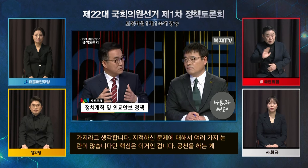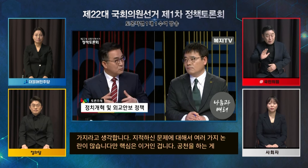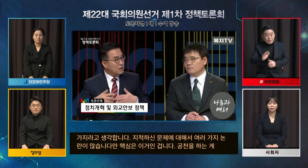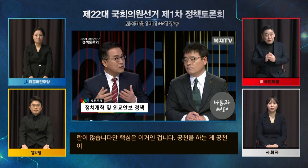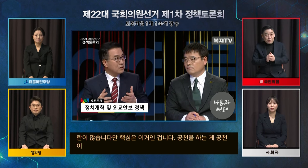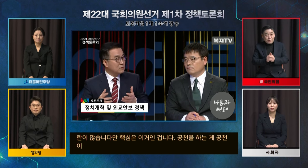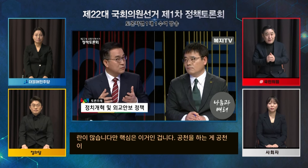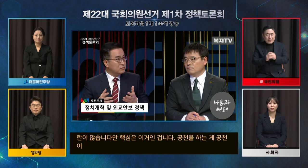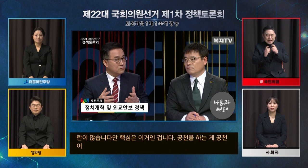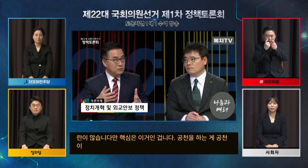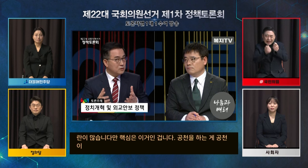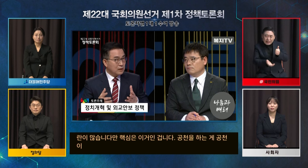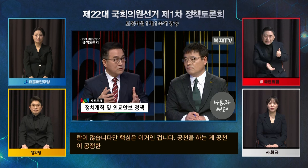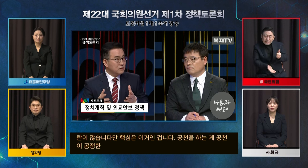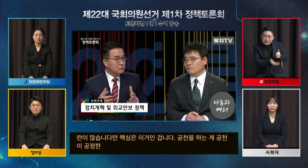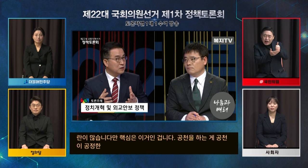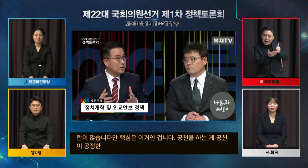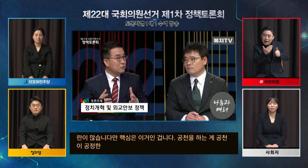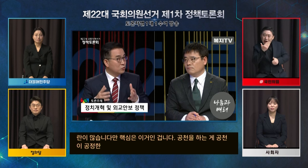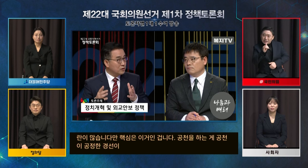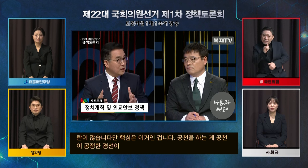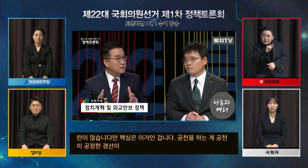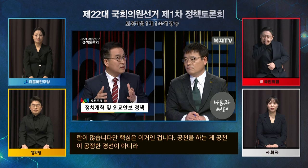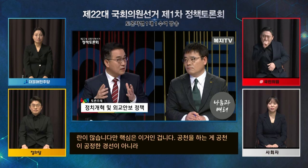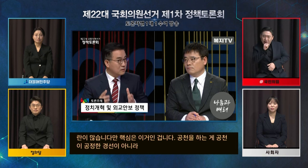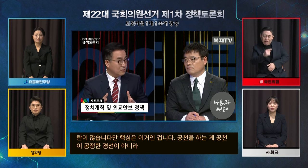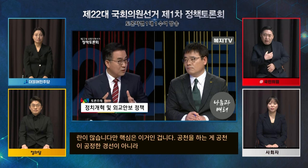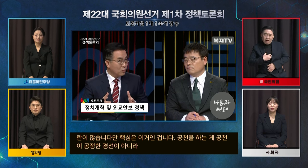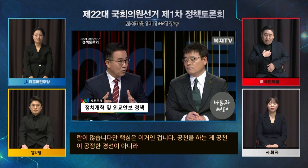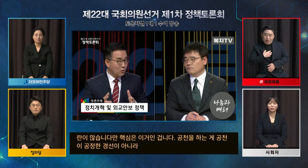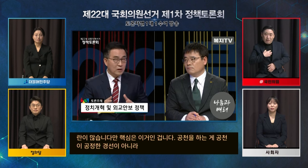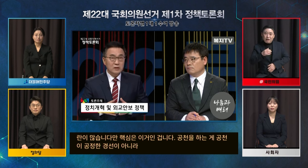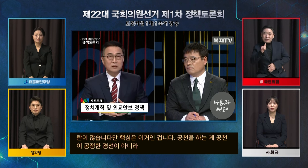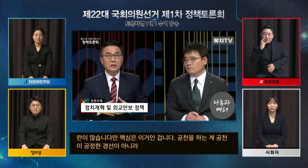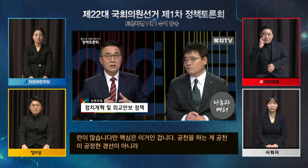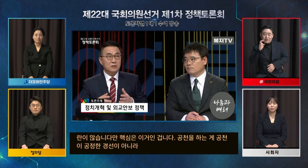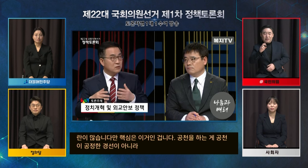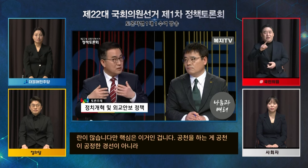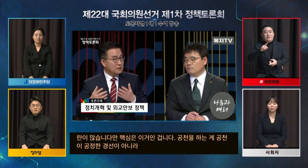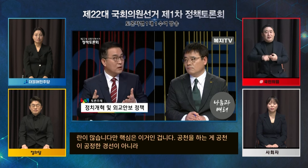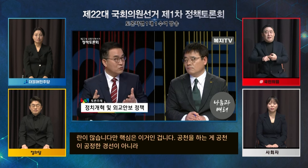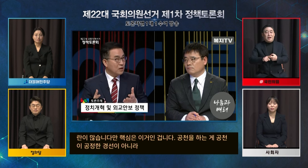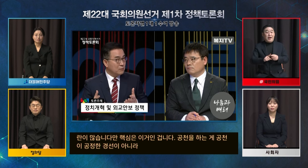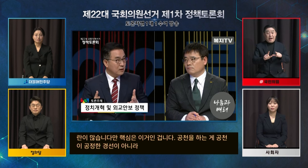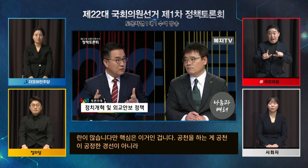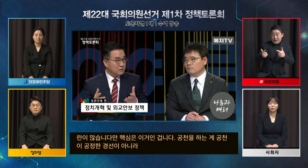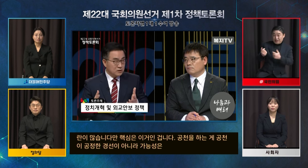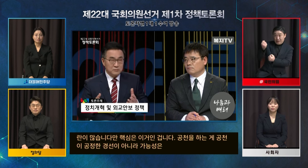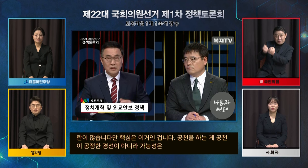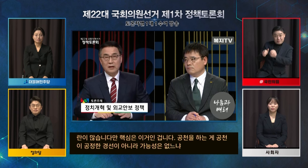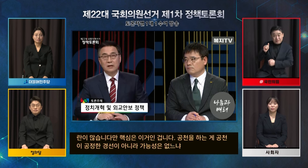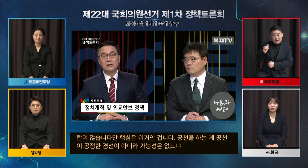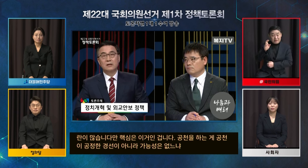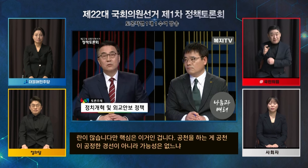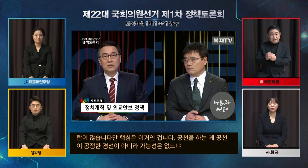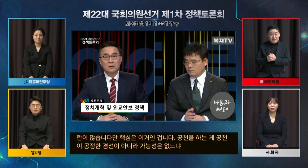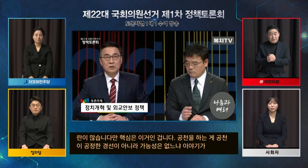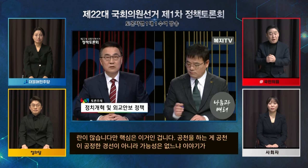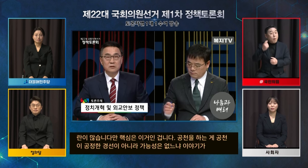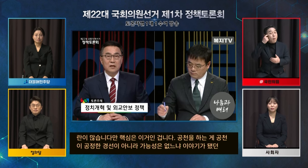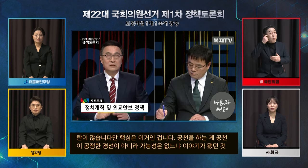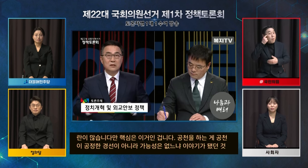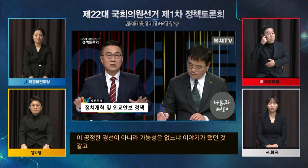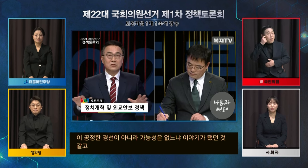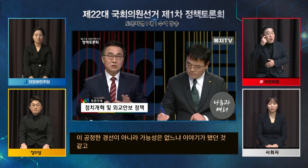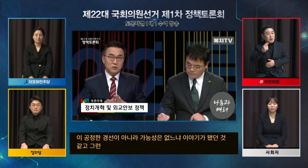사천에 이런 가능성은 없느냐라는 우려가 전달됐던 것 같고 여기에 대해서 그렇지 않다라고 해명했던 것입니다. 왜냐하면